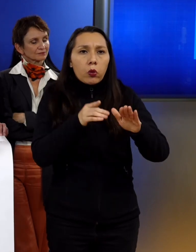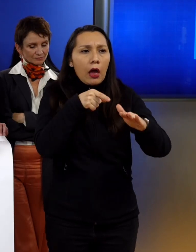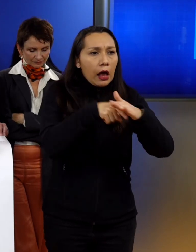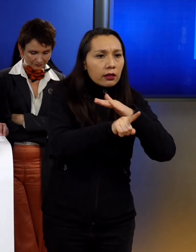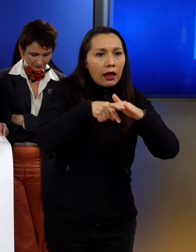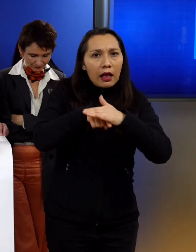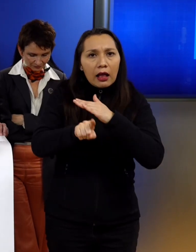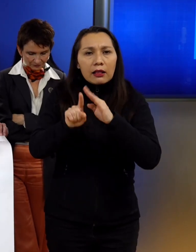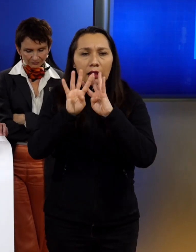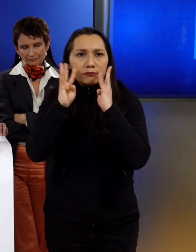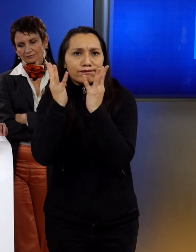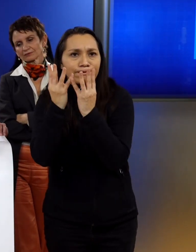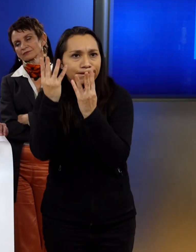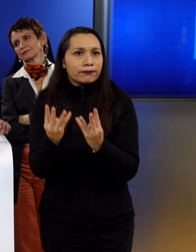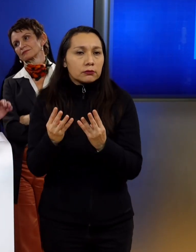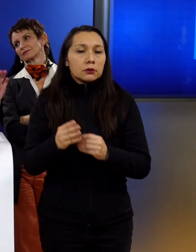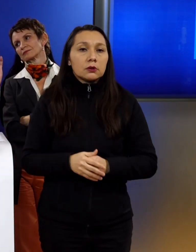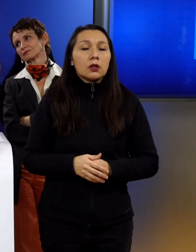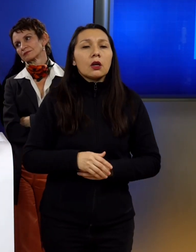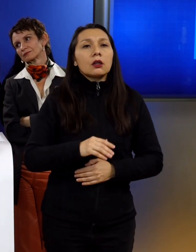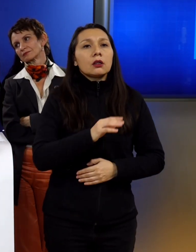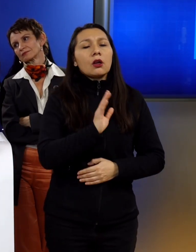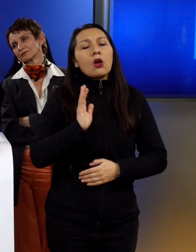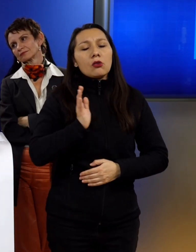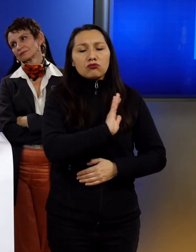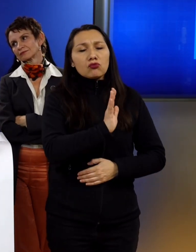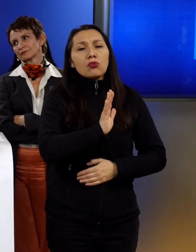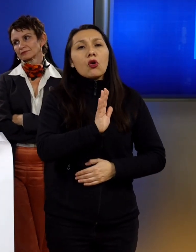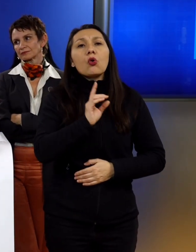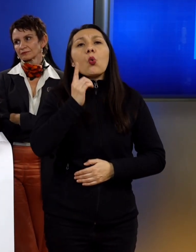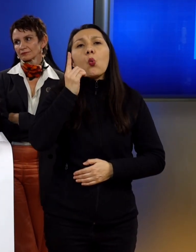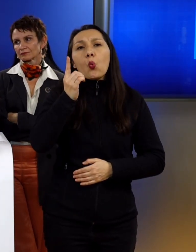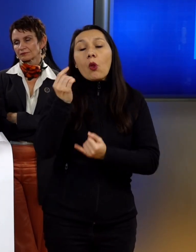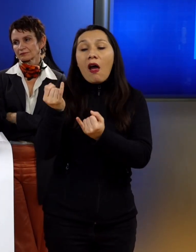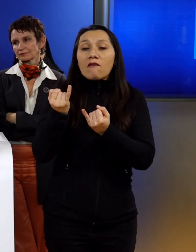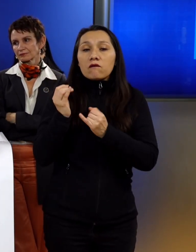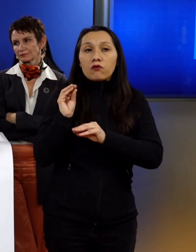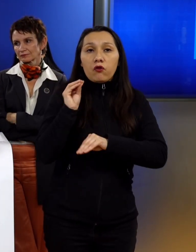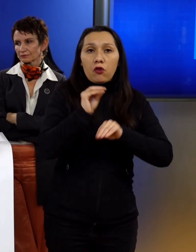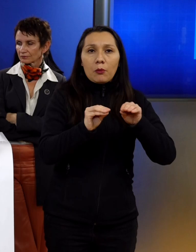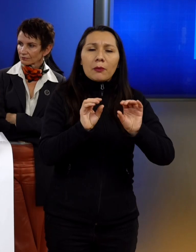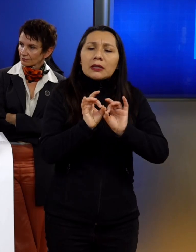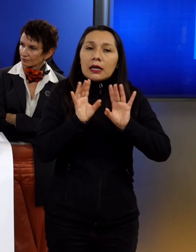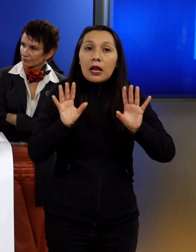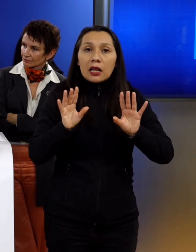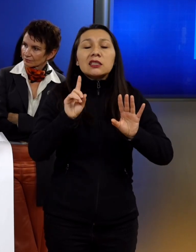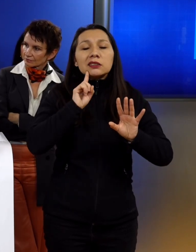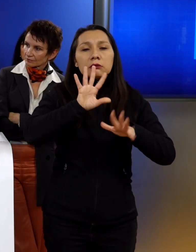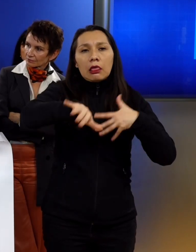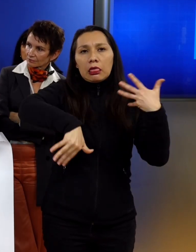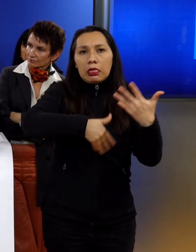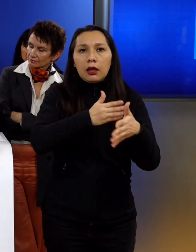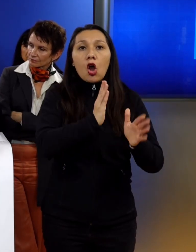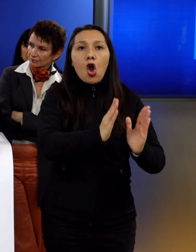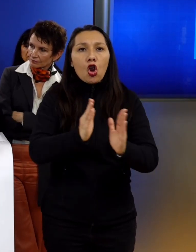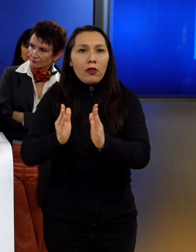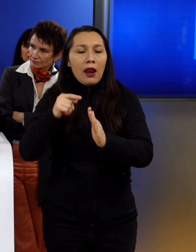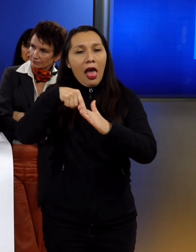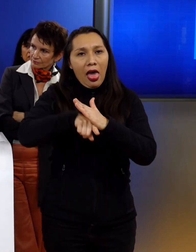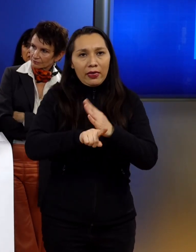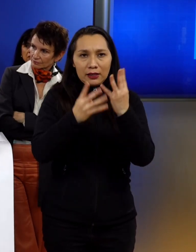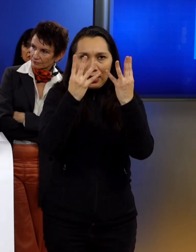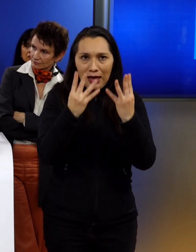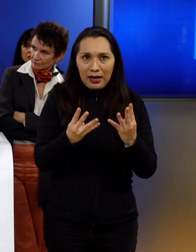allanar? ¿Qué fue exactamente? No, estoy colocando un solo antecedente para ser bien preciso. Hubo alteraciones en el orden al interior del